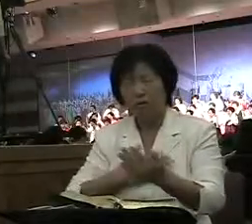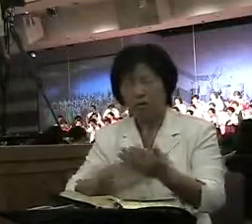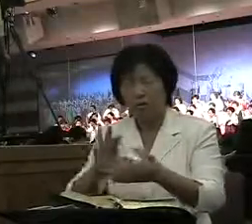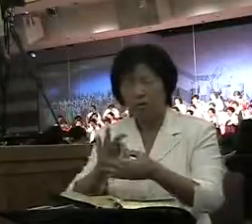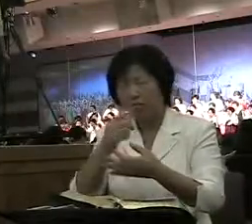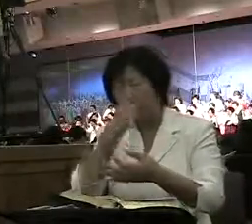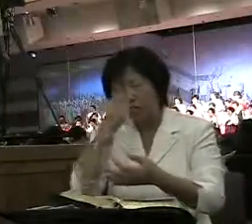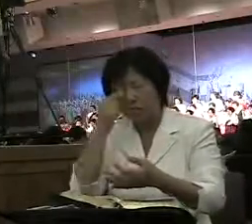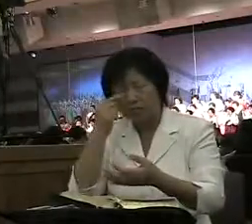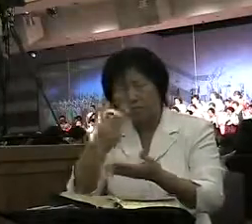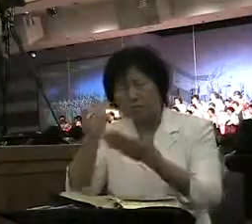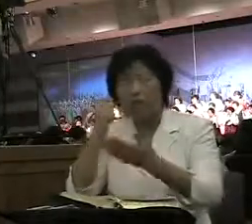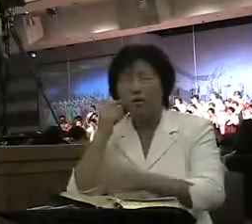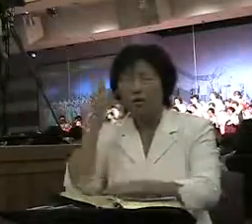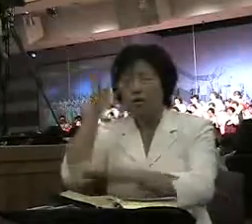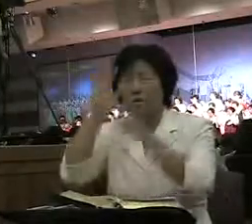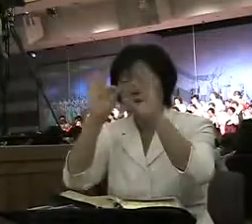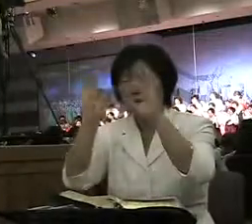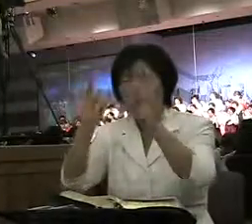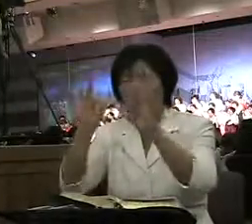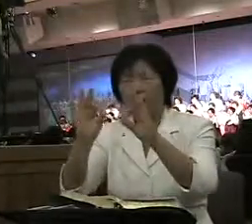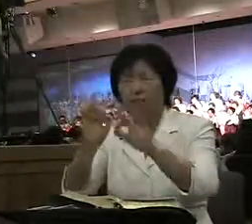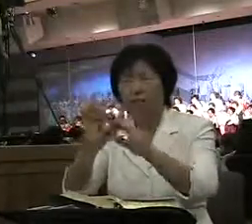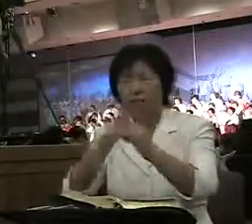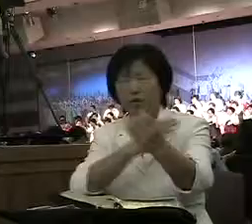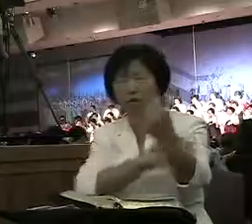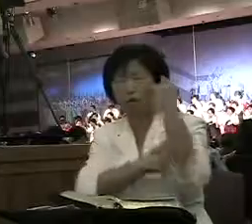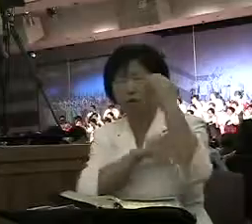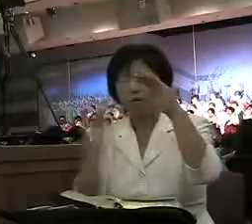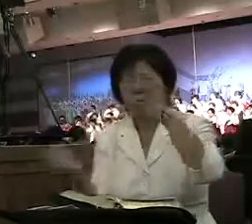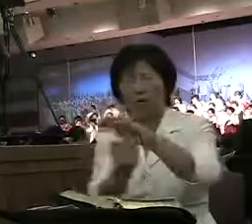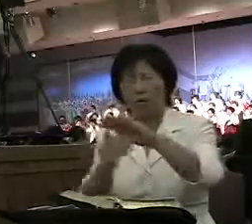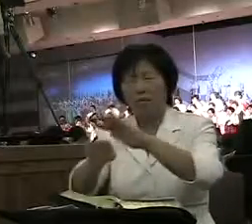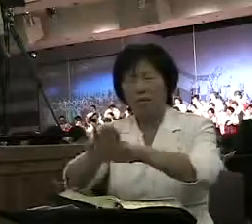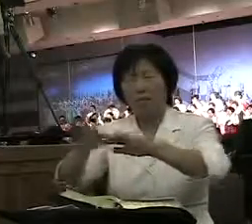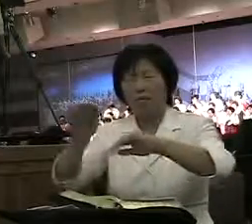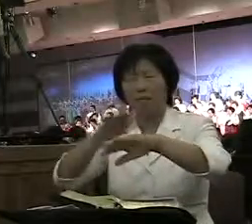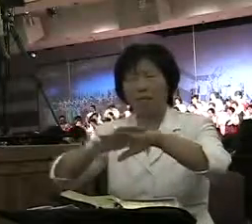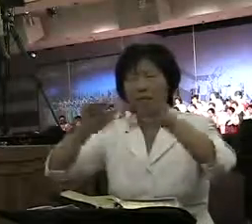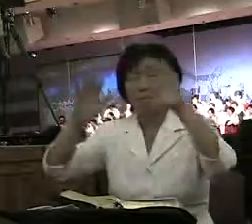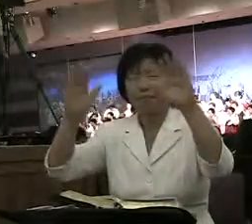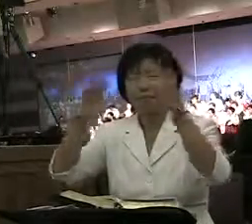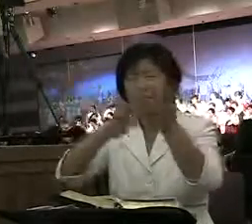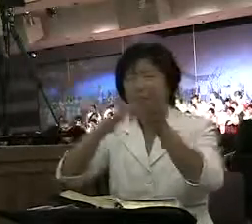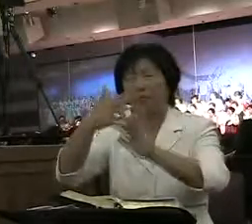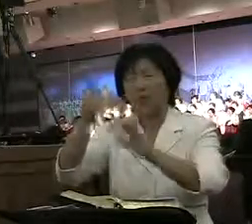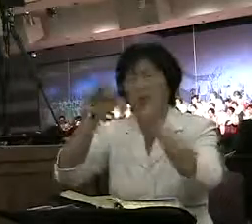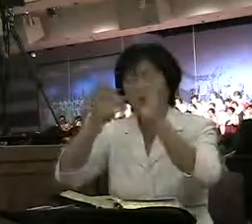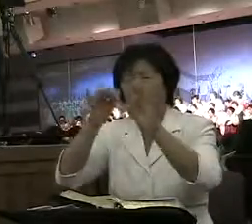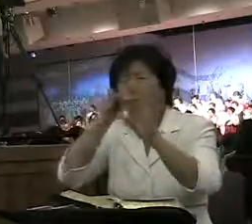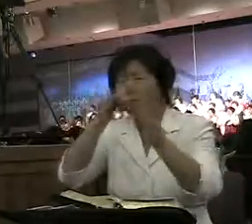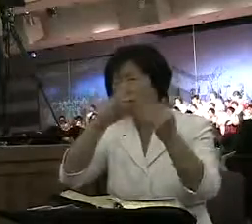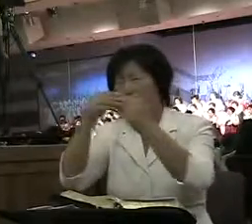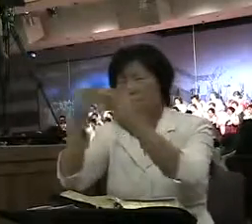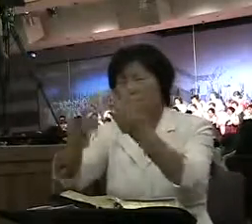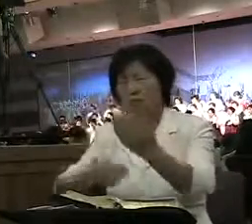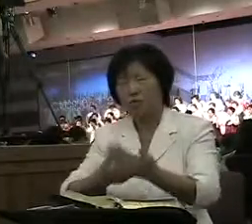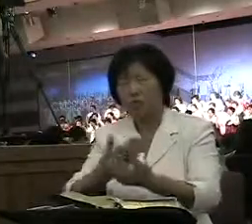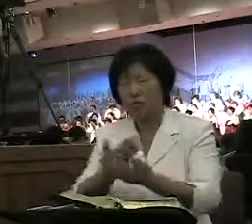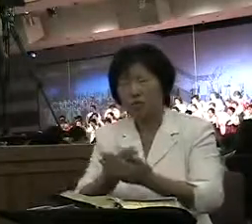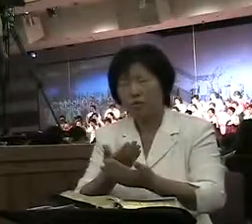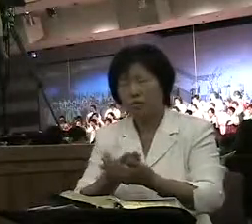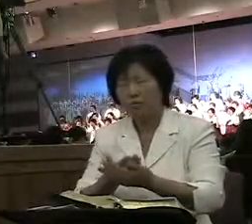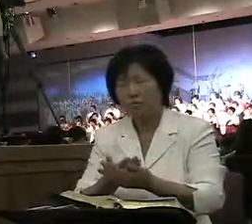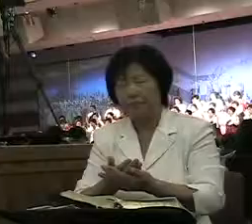눈이 주의 영광을 보며 권능의 팔을 드신 예수님을 볼 수 있도록 인도하여